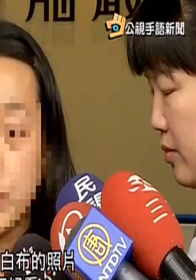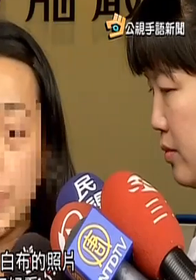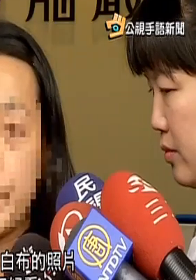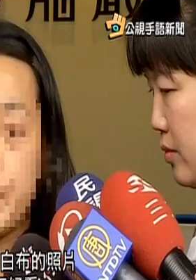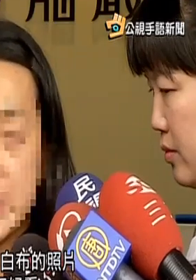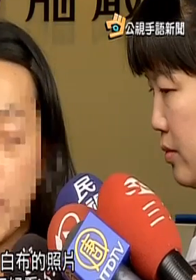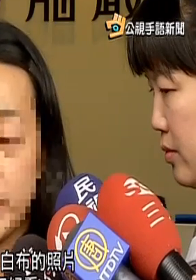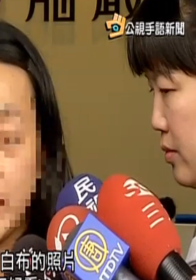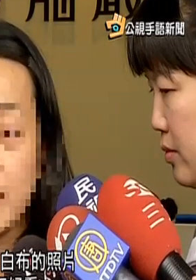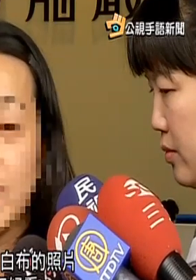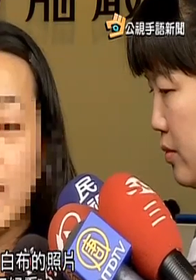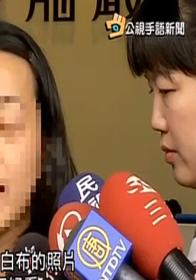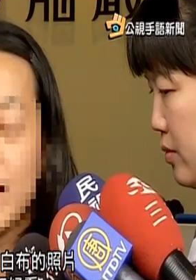的照片